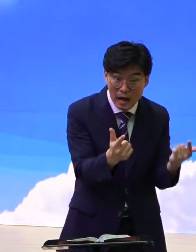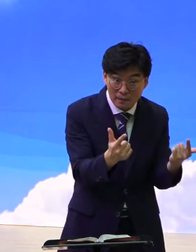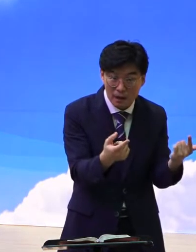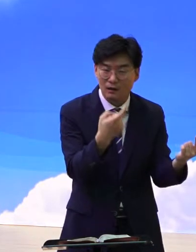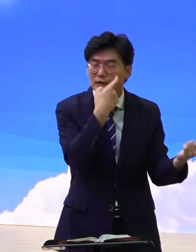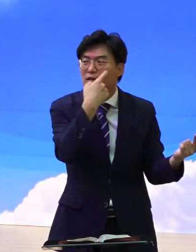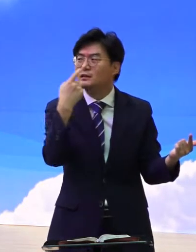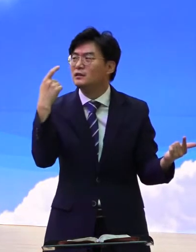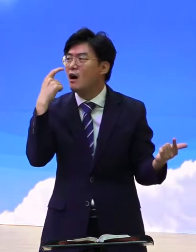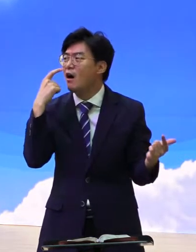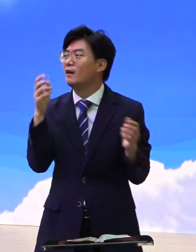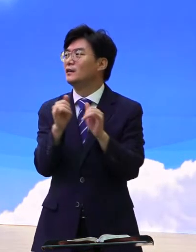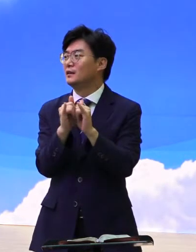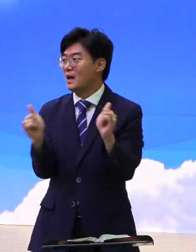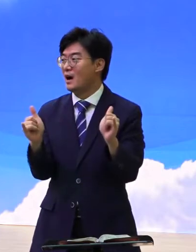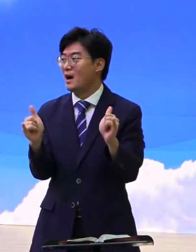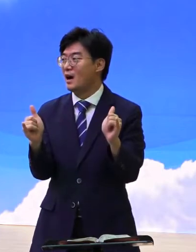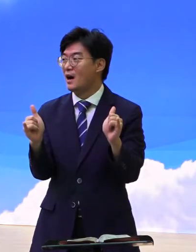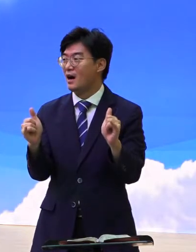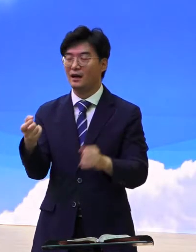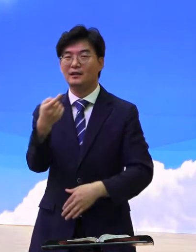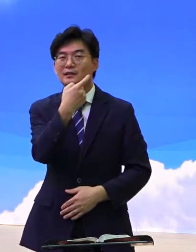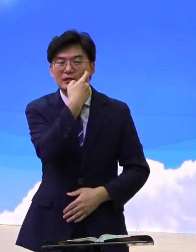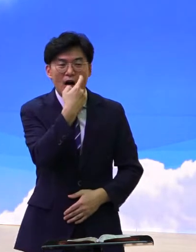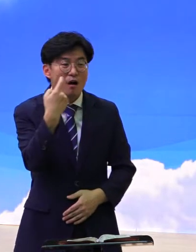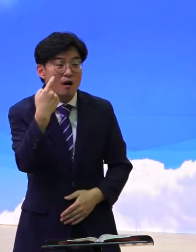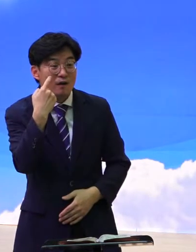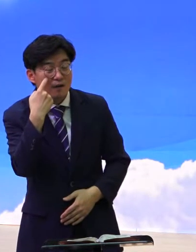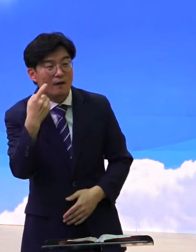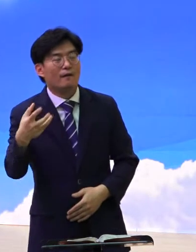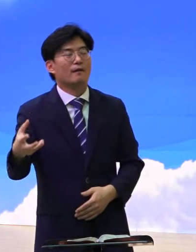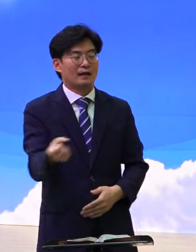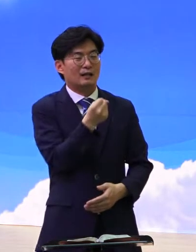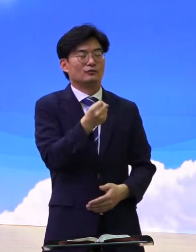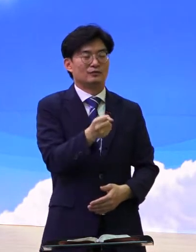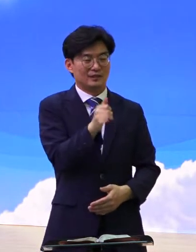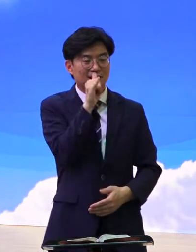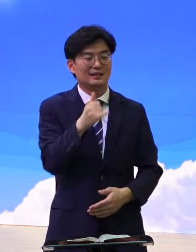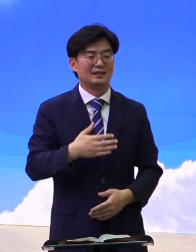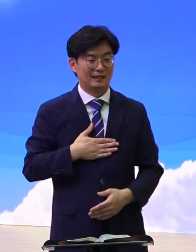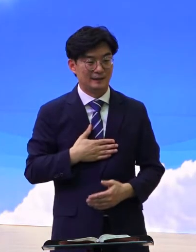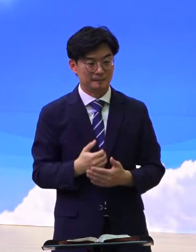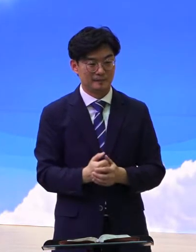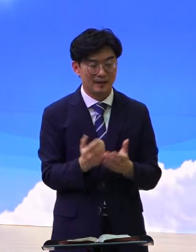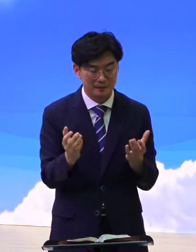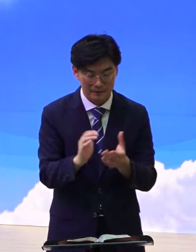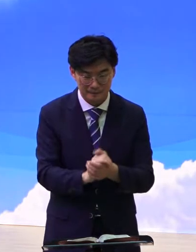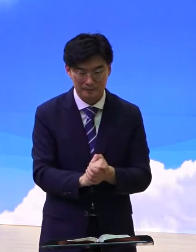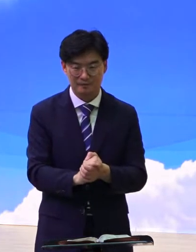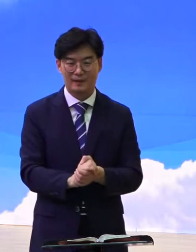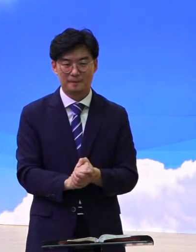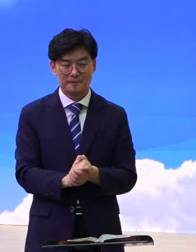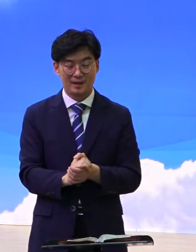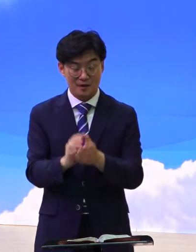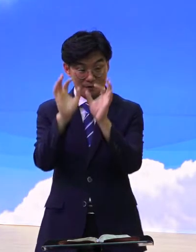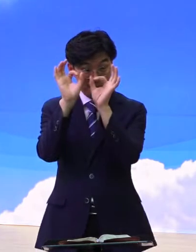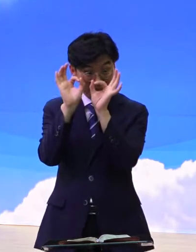선진들이 이로써 증거를 얻었느니라. 아멘. 보이지 않는